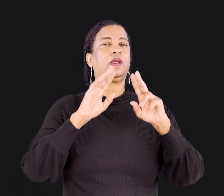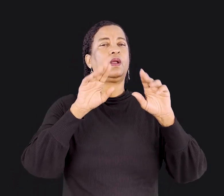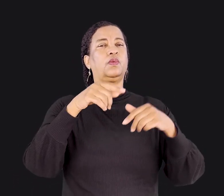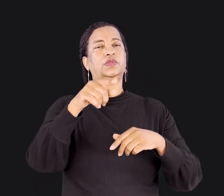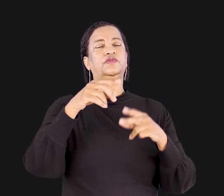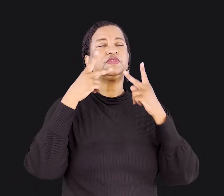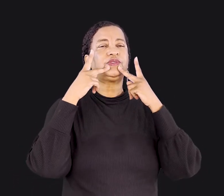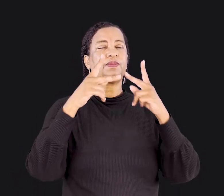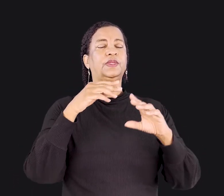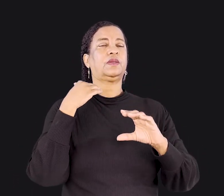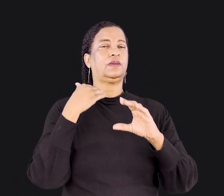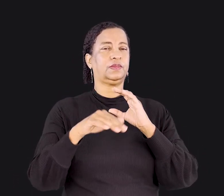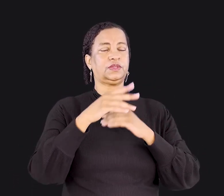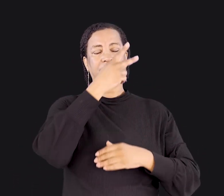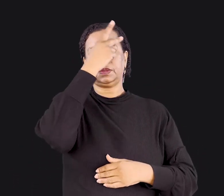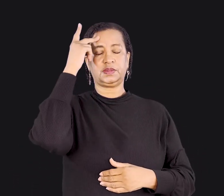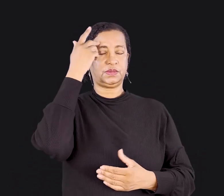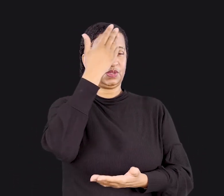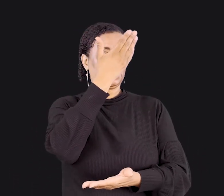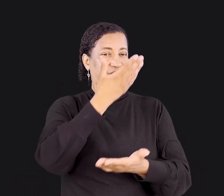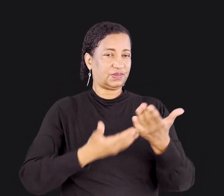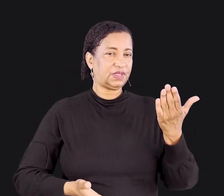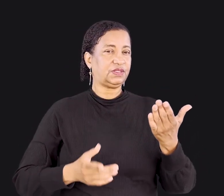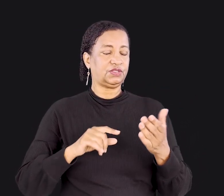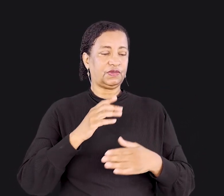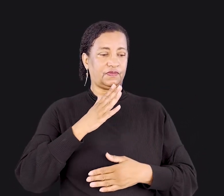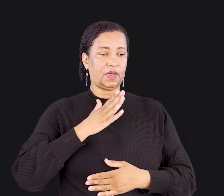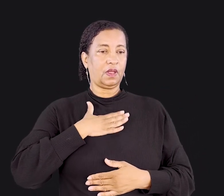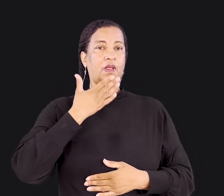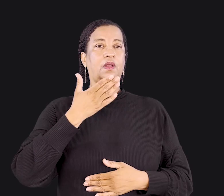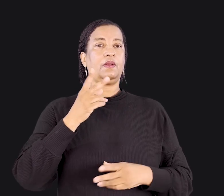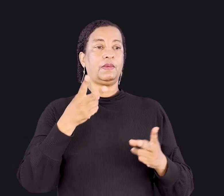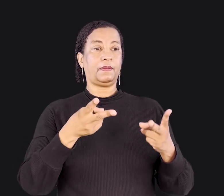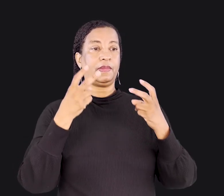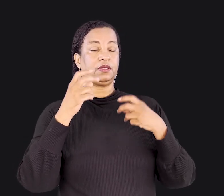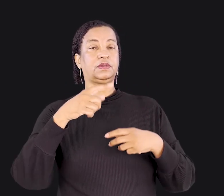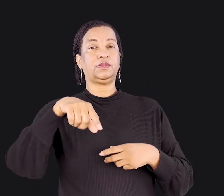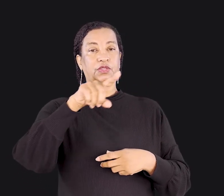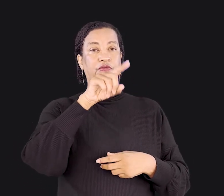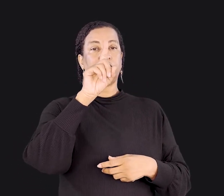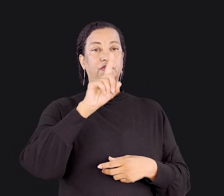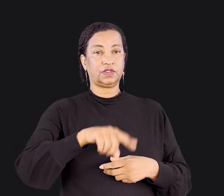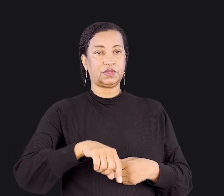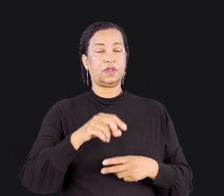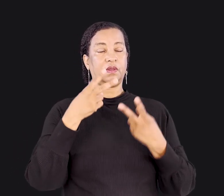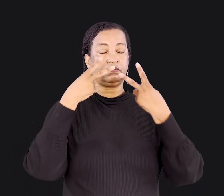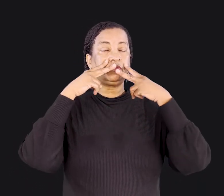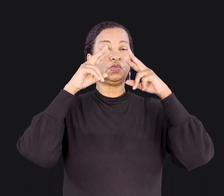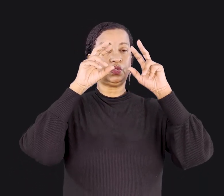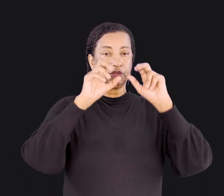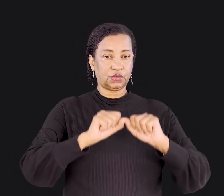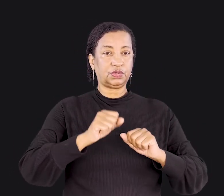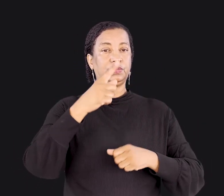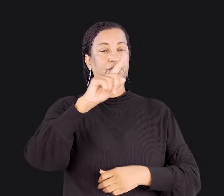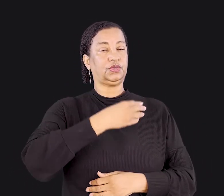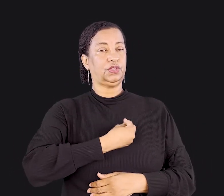você pregar essa mensagem para aqueles que estão perdidos, vai se surpreender ao ver que você é, através do seu testemunho e da sua vida,